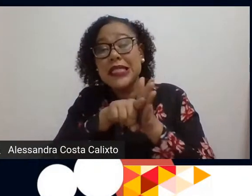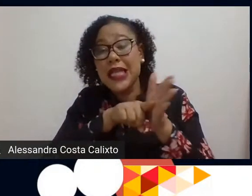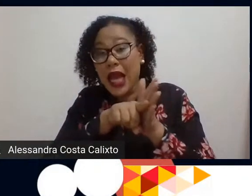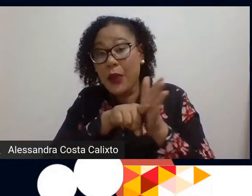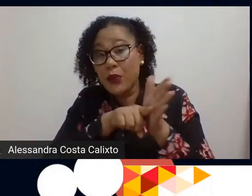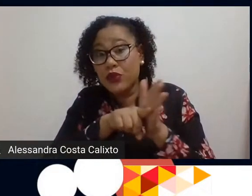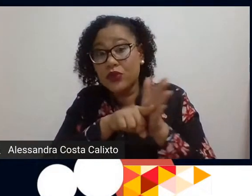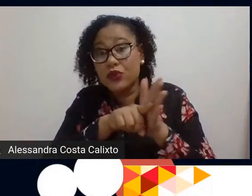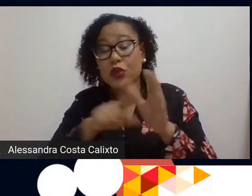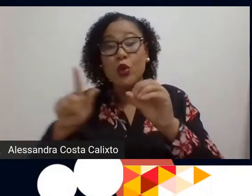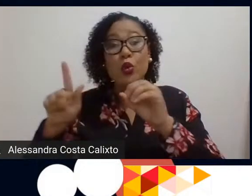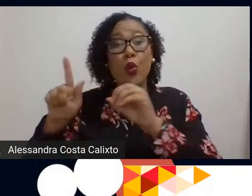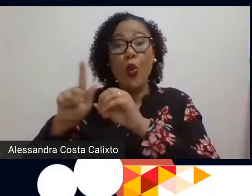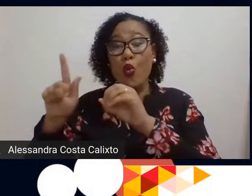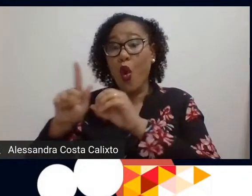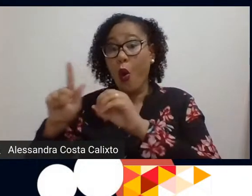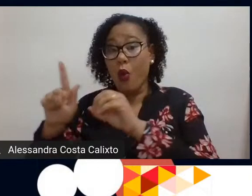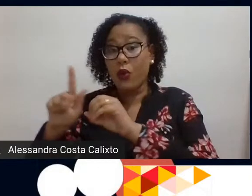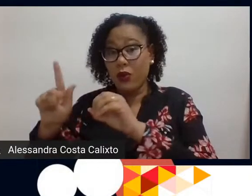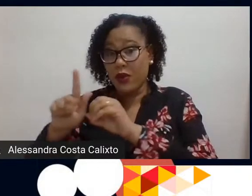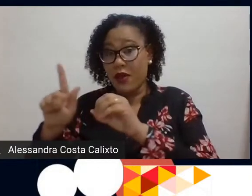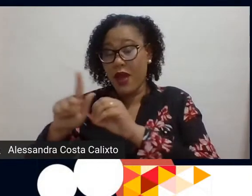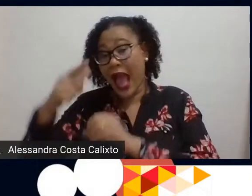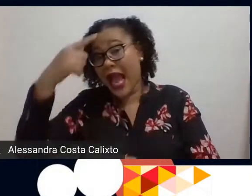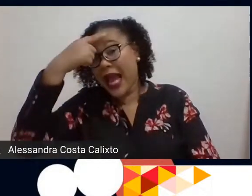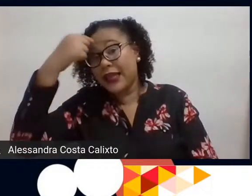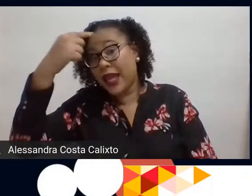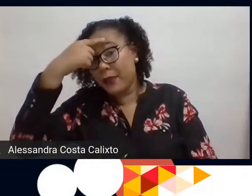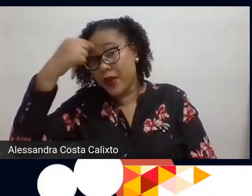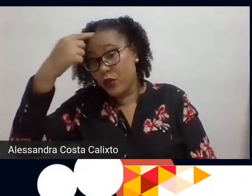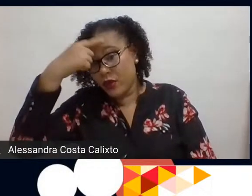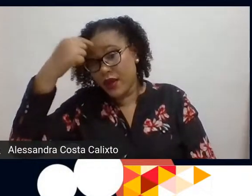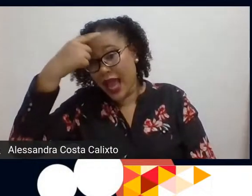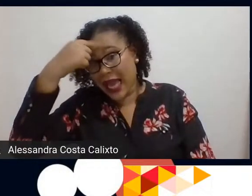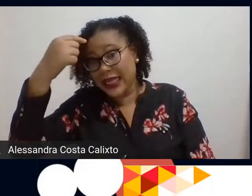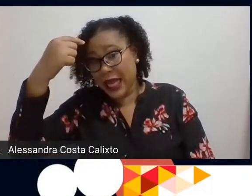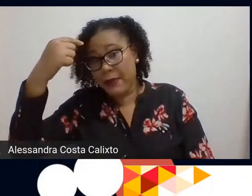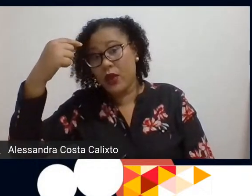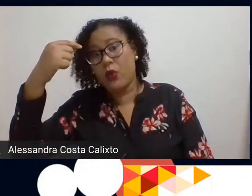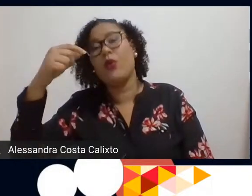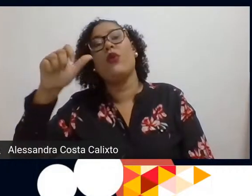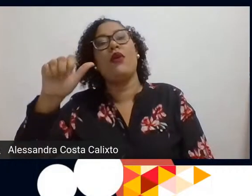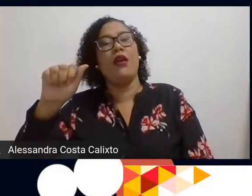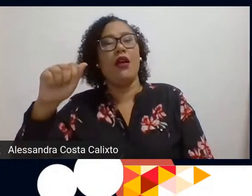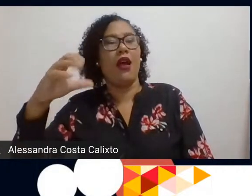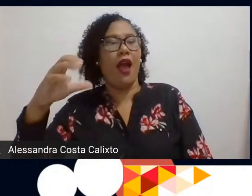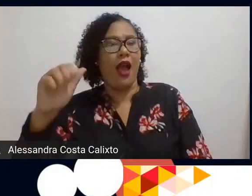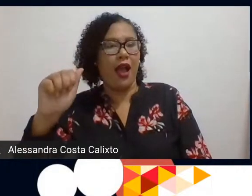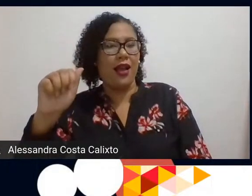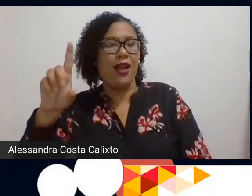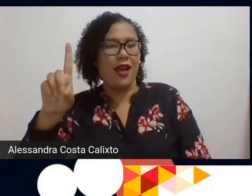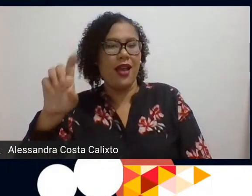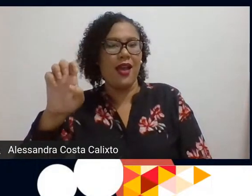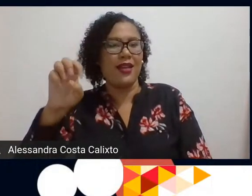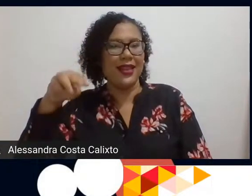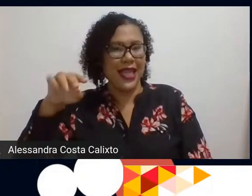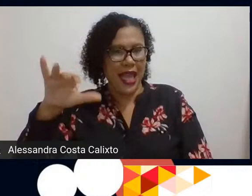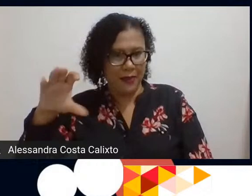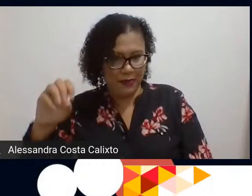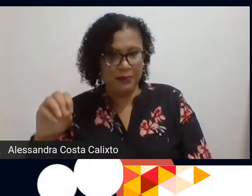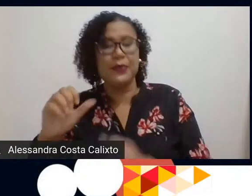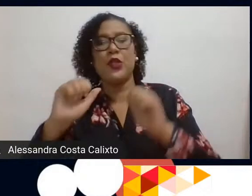fizemos uma pesquisa no Google, o utilizando a plataforma